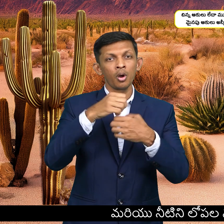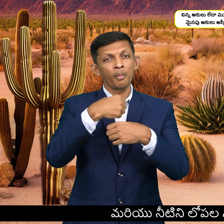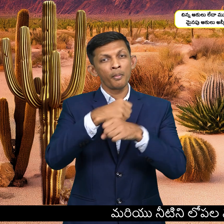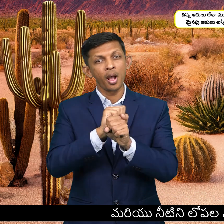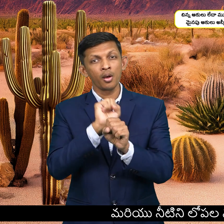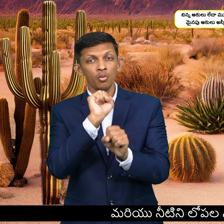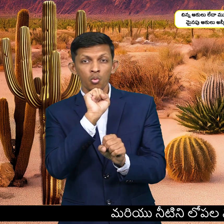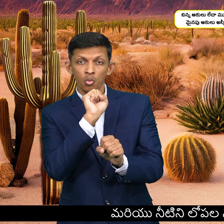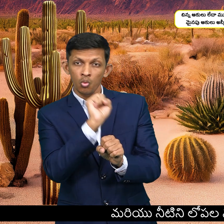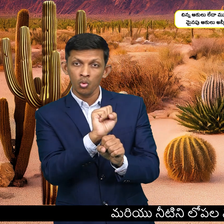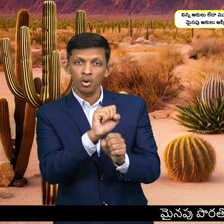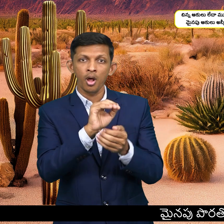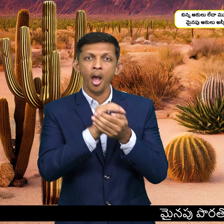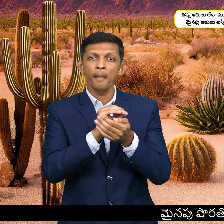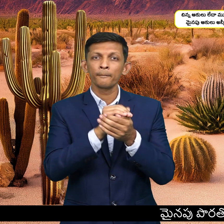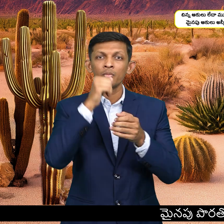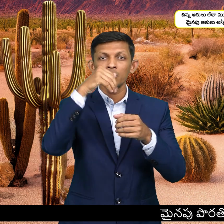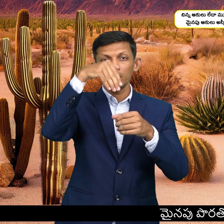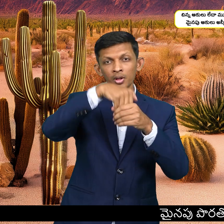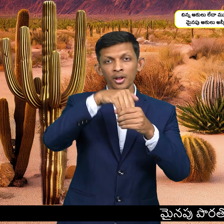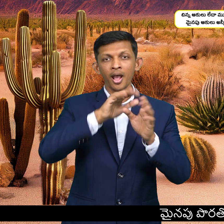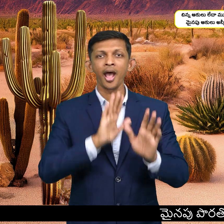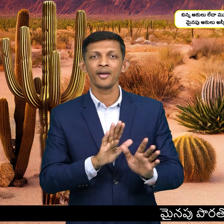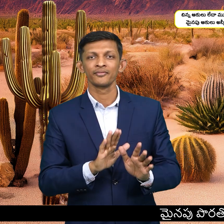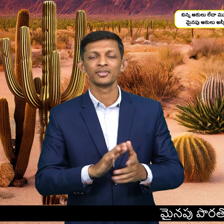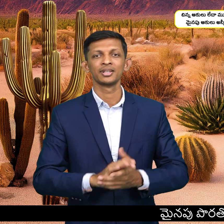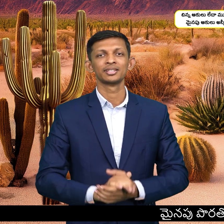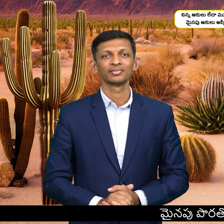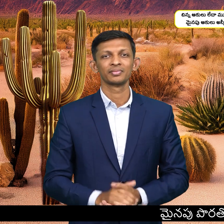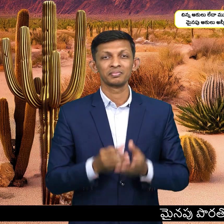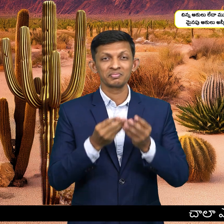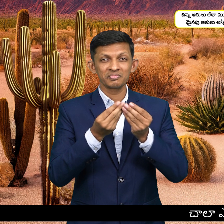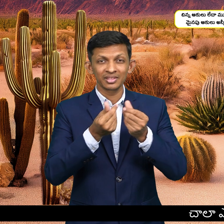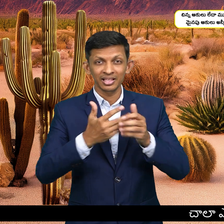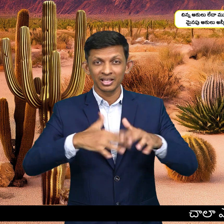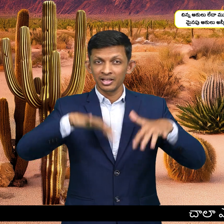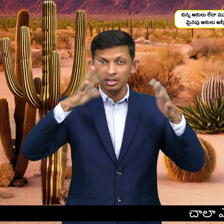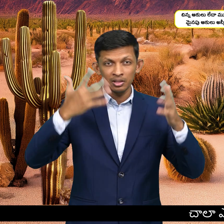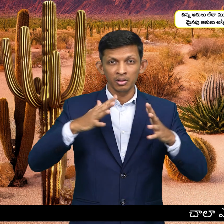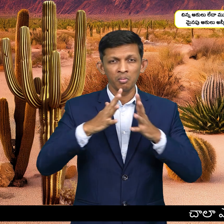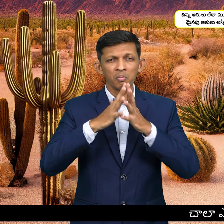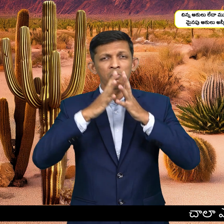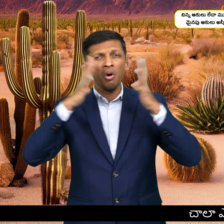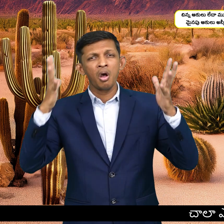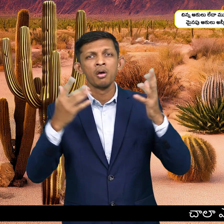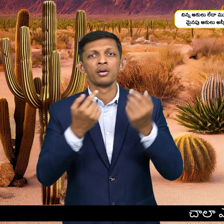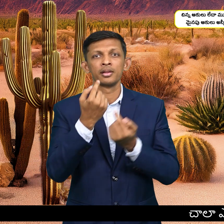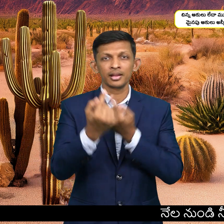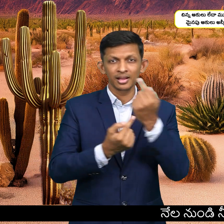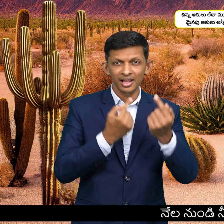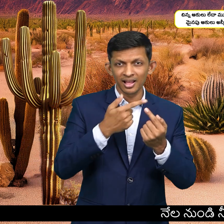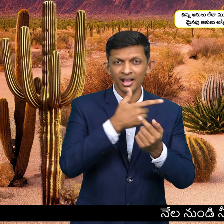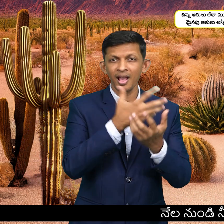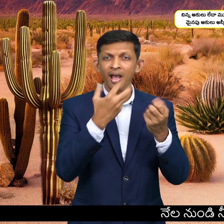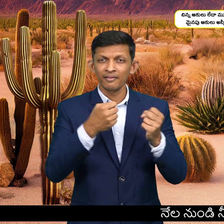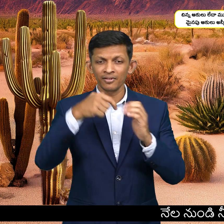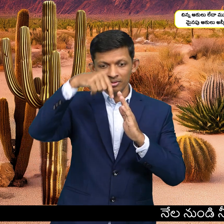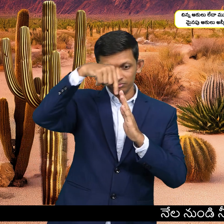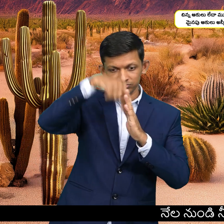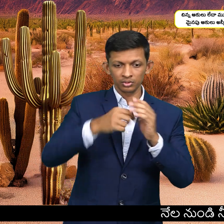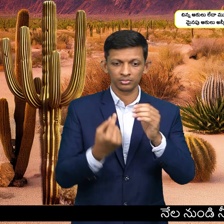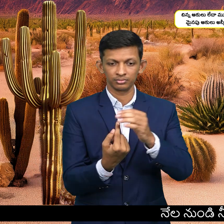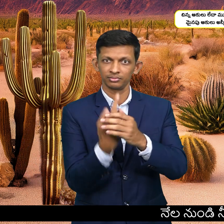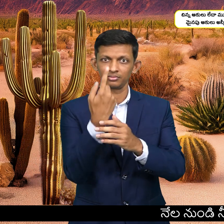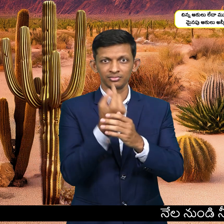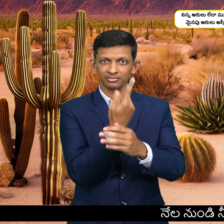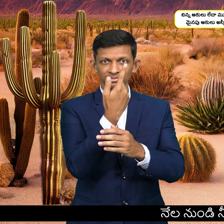ఉంచటానికి మందపాటి మైనపు పొరతో కప్పబడి ఉంటాయి. చాలా ఎడారి మొక్కలు నేల నుండి